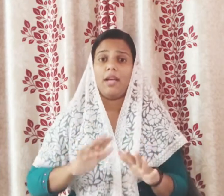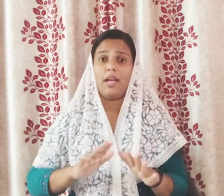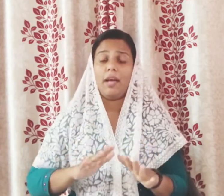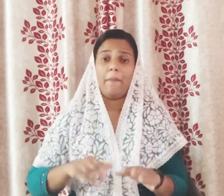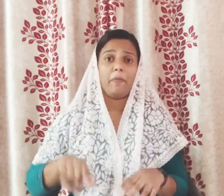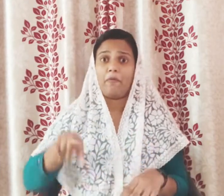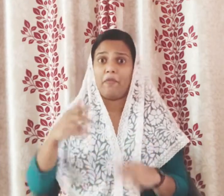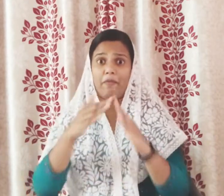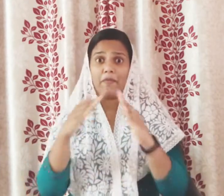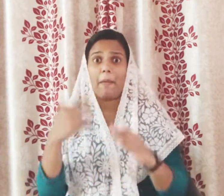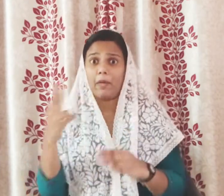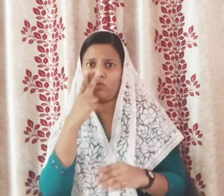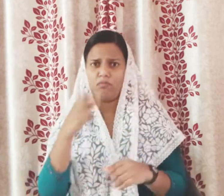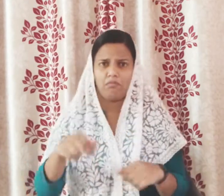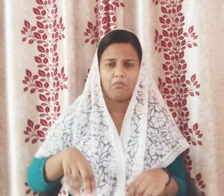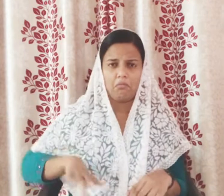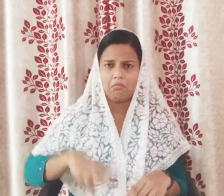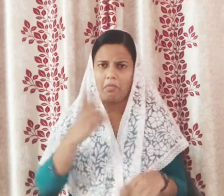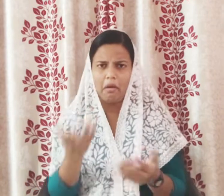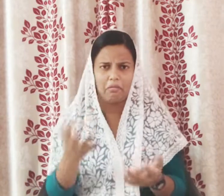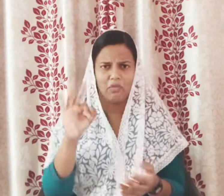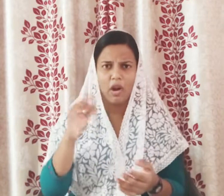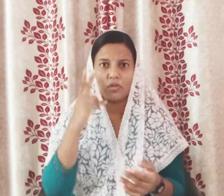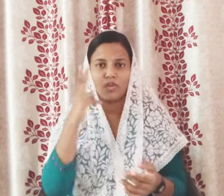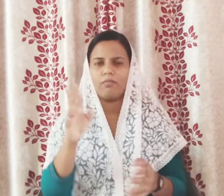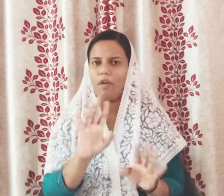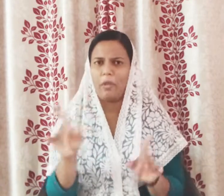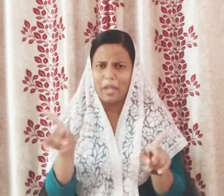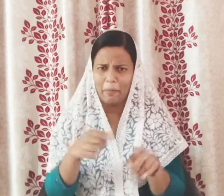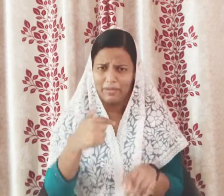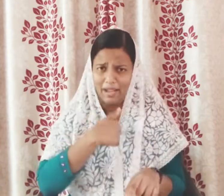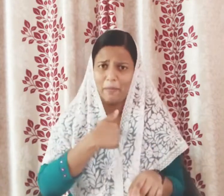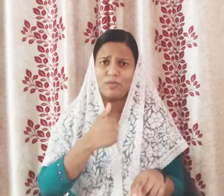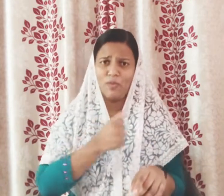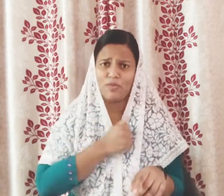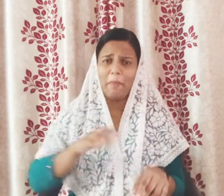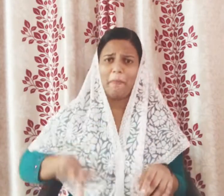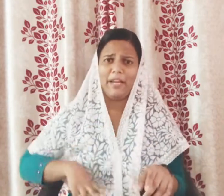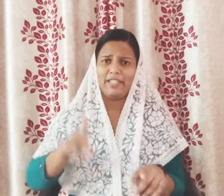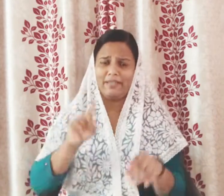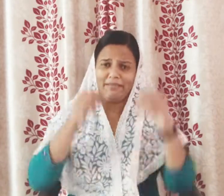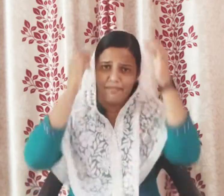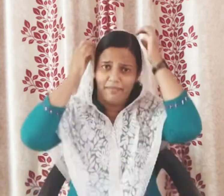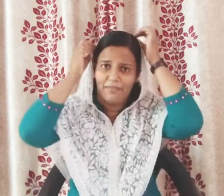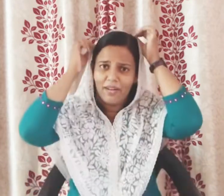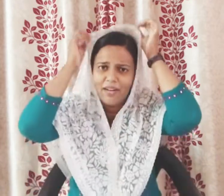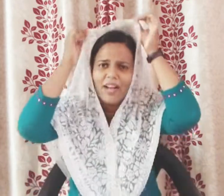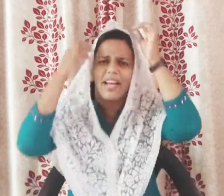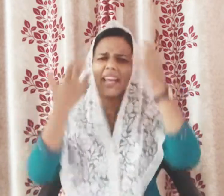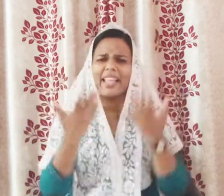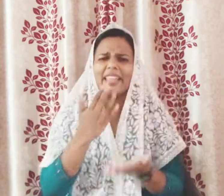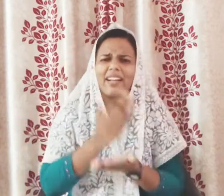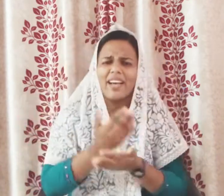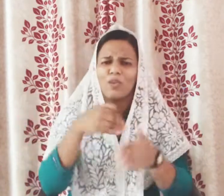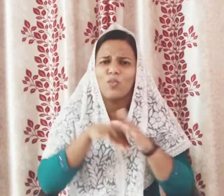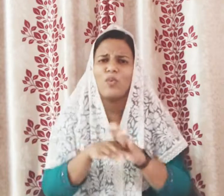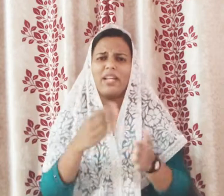ചെയ്യുന്നു, അയൽവാസിയെ ശോധന ചെയ്യും. നോ, നമ്മളെ തന്നെ ശോധന ചെയ്യും. എന്നിട്ട് കർത്താവിനോട് ചോദിക്കും, കർത്താവേ വാട്ട് ഈസ് ദ റീസൺ ബിഹൈൻഡ്